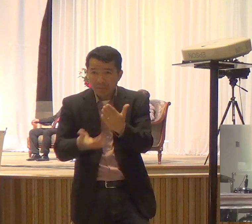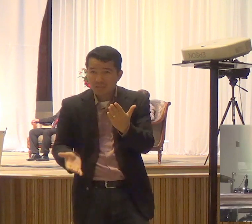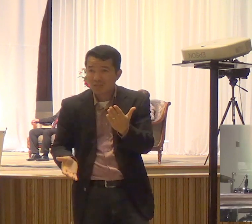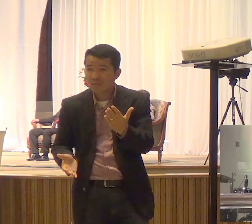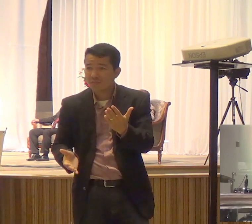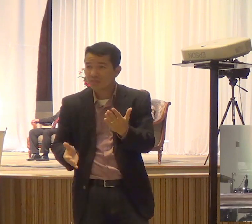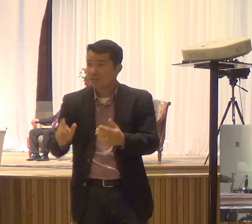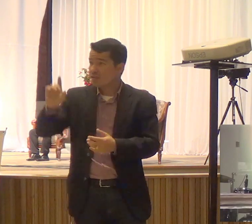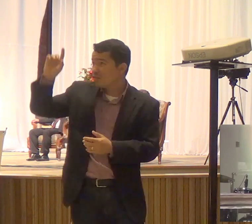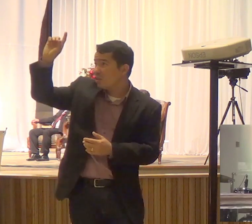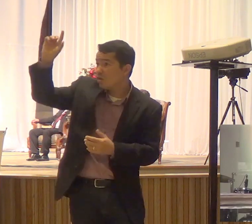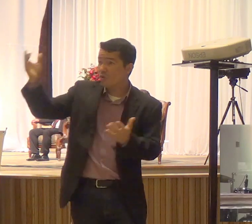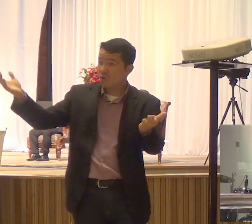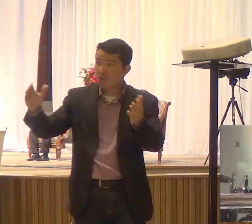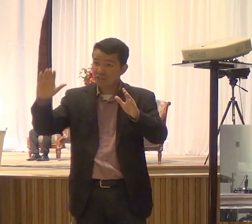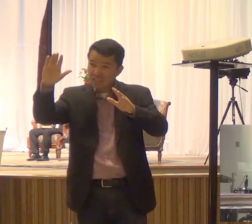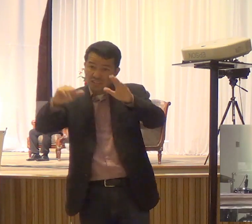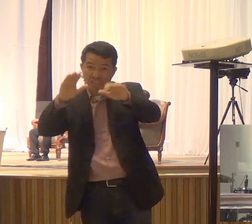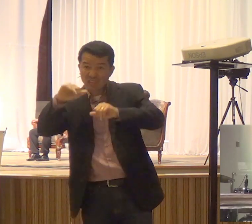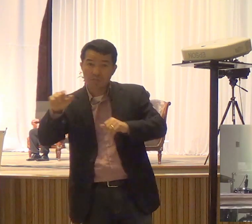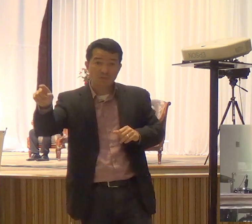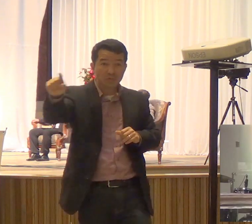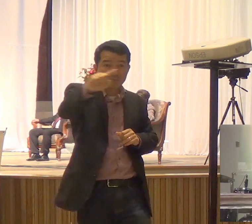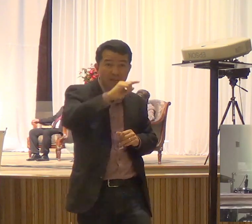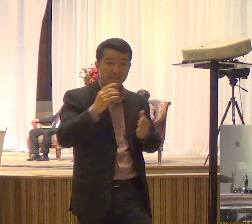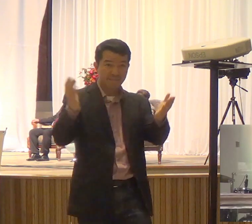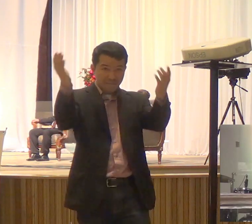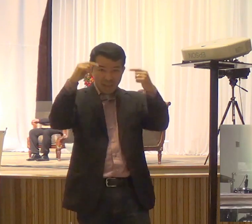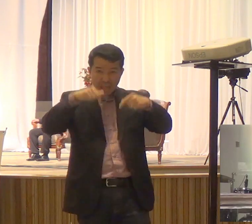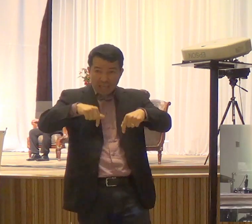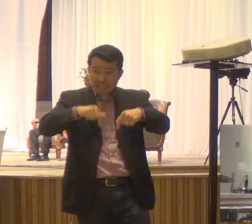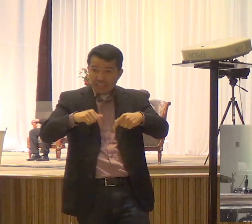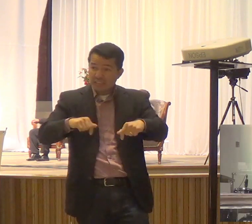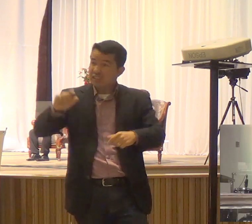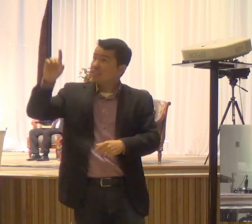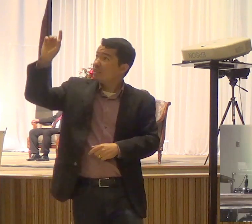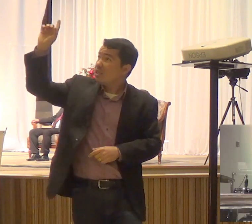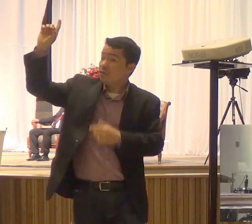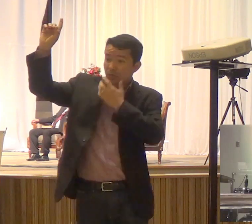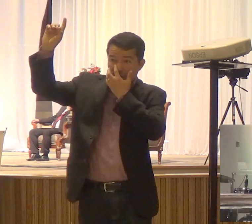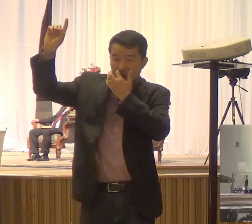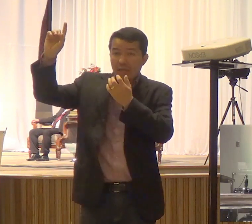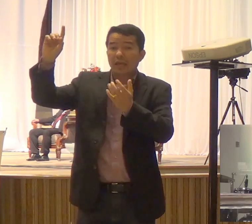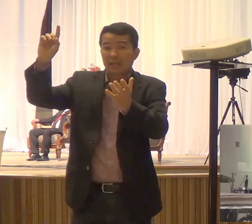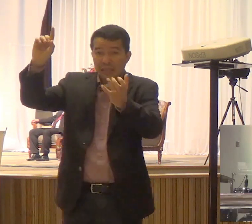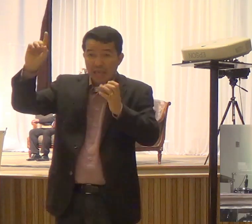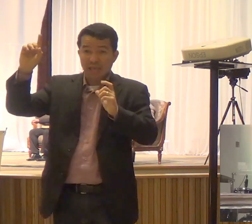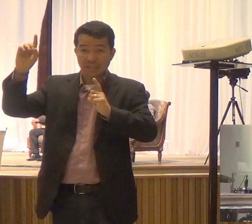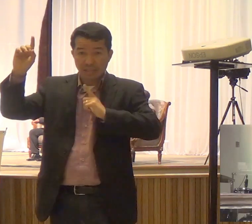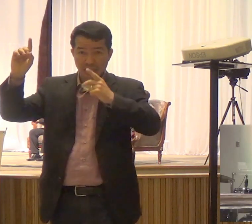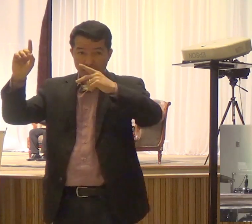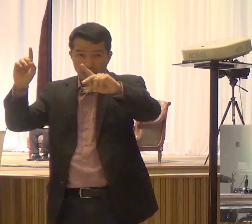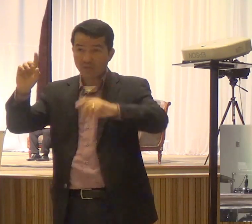Senhor te trouxe aqui no meio desse feriado de 7 de setembro, só para entender que o Deus de Israel é o teu Deus, e que o Deus que